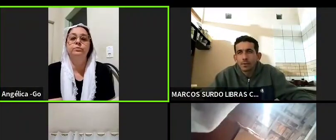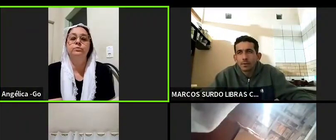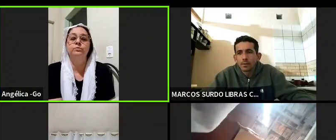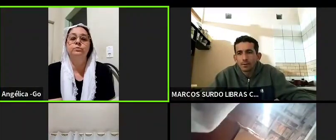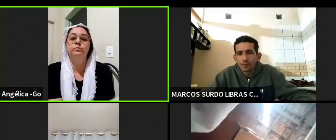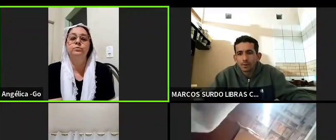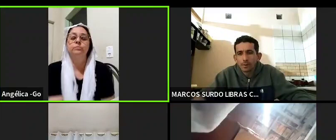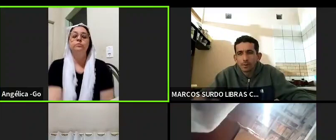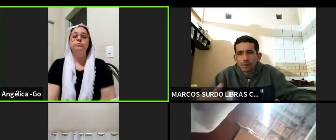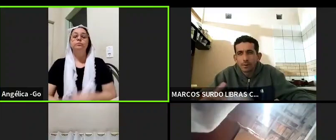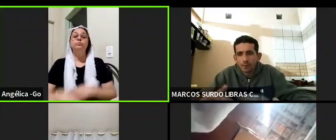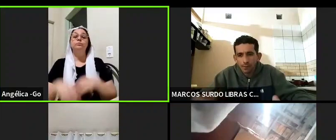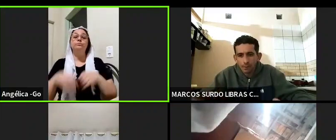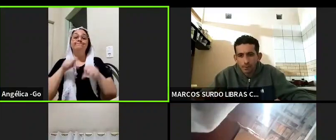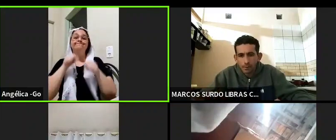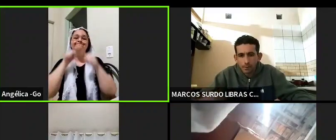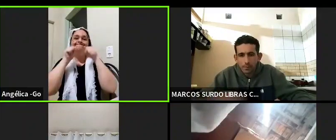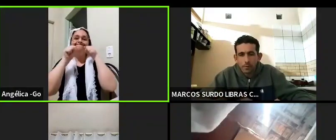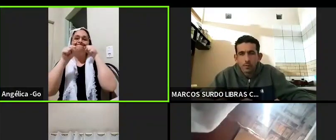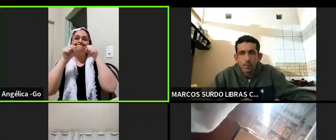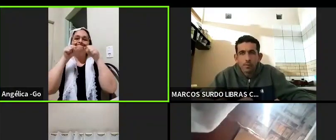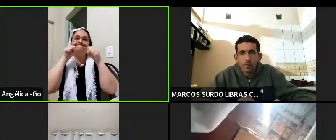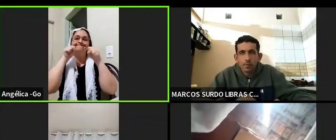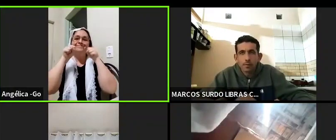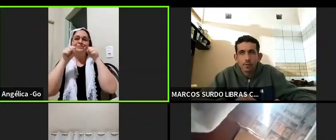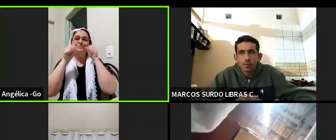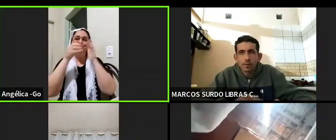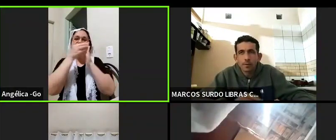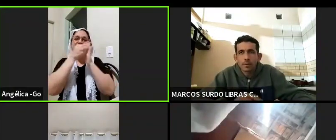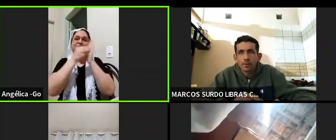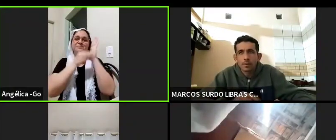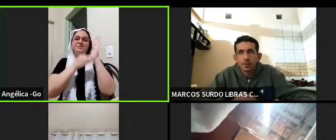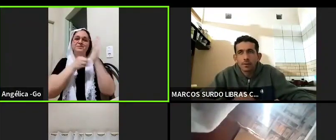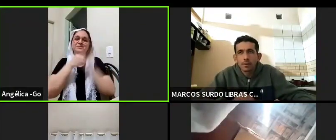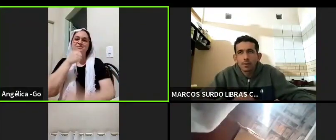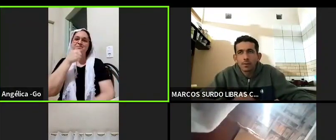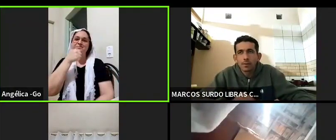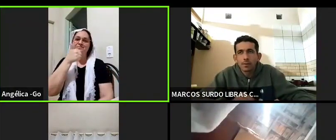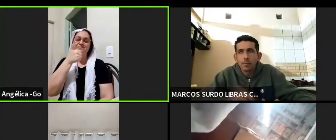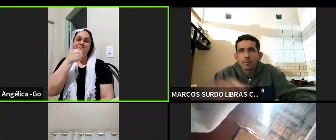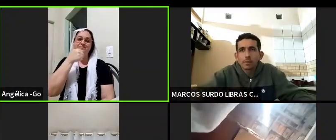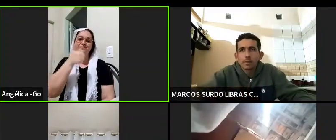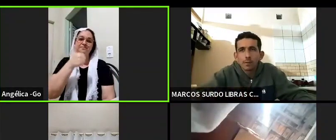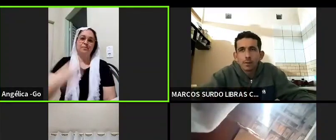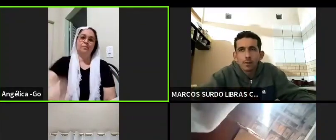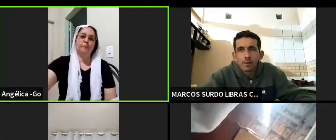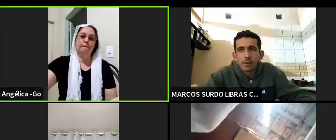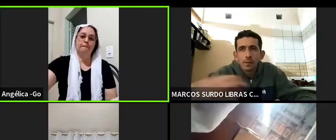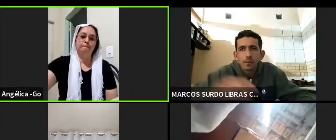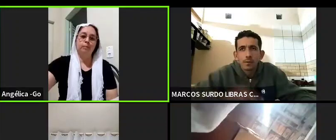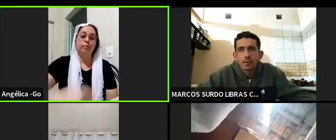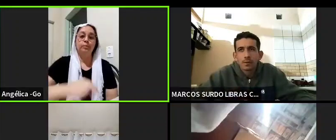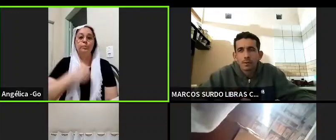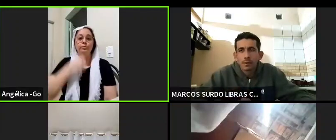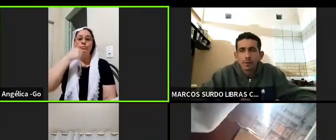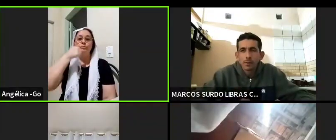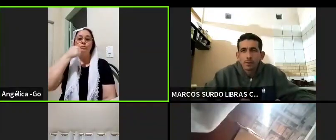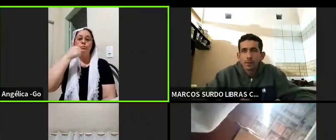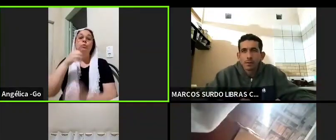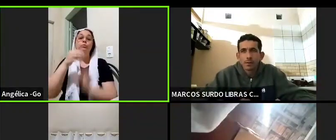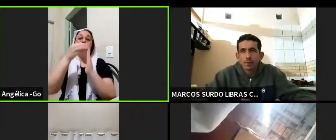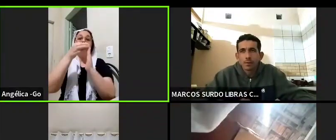Salmo 121, irmãos. É o Olha que o Senhor Deus. tem trazido no nosso coração.